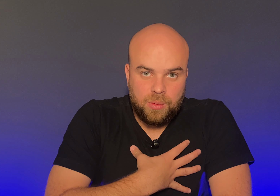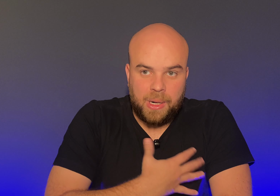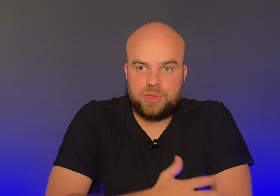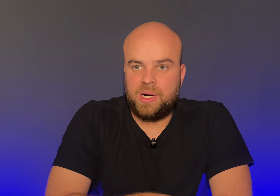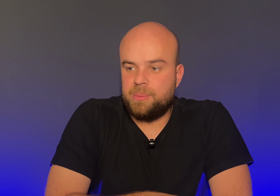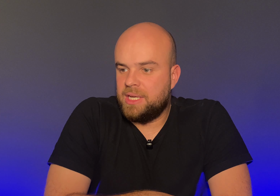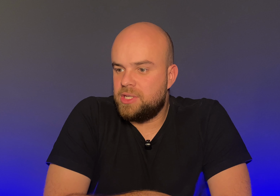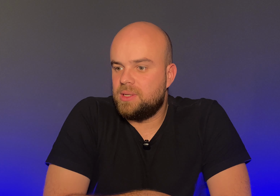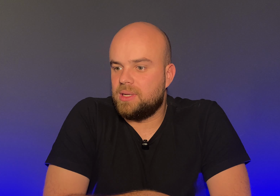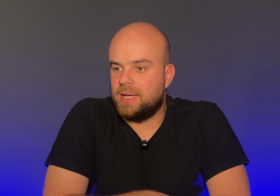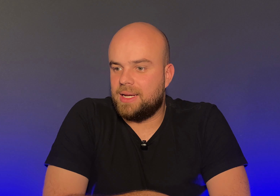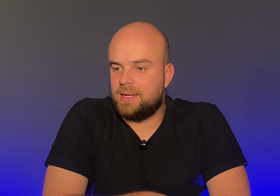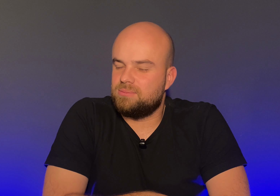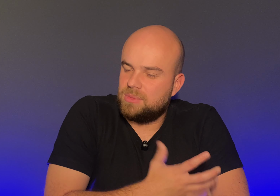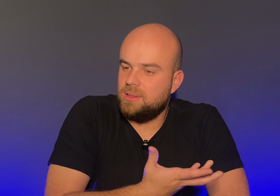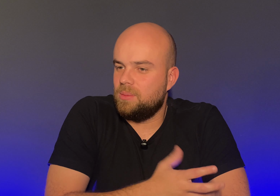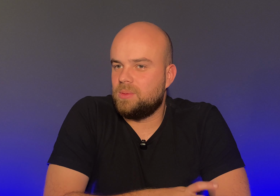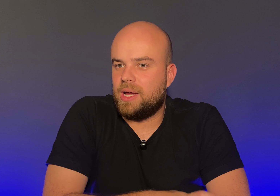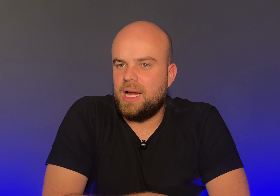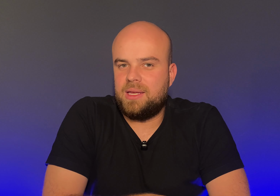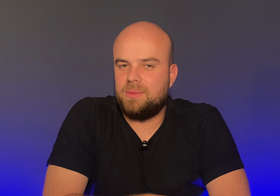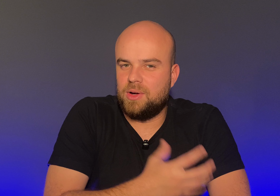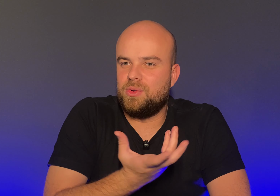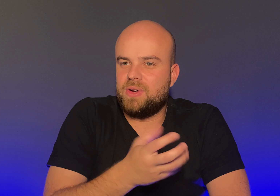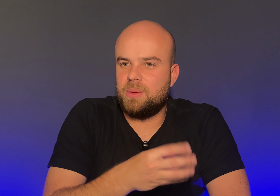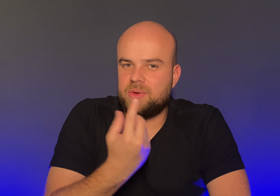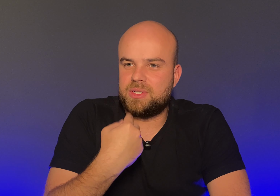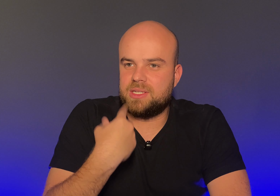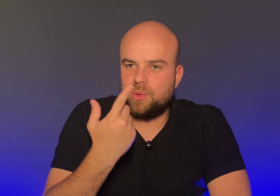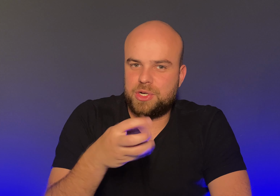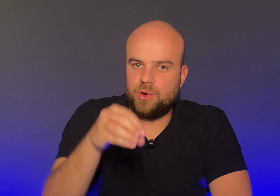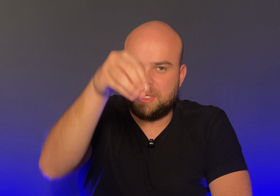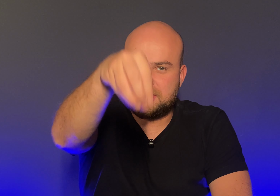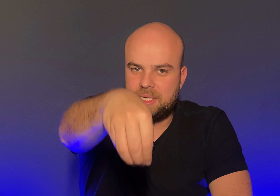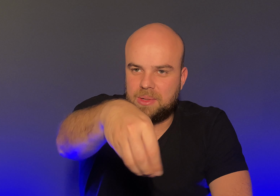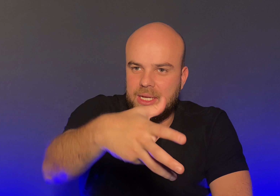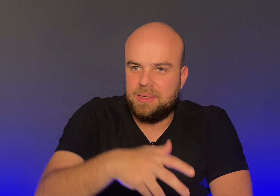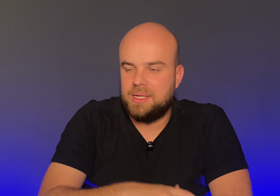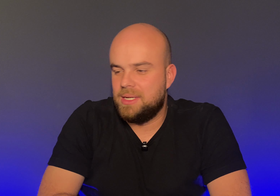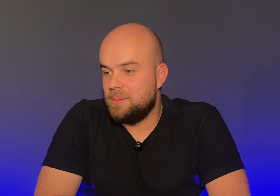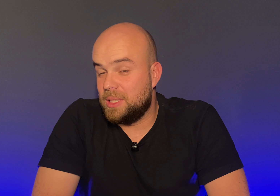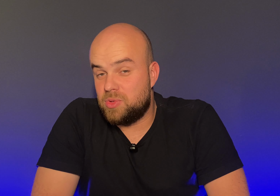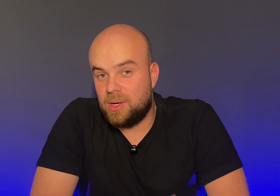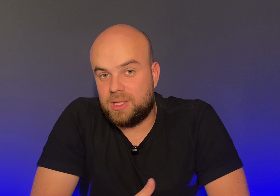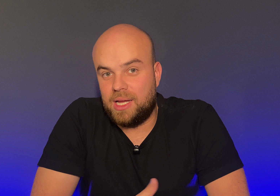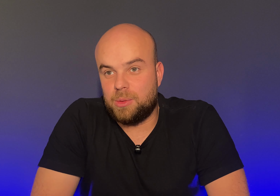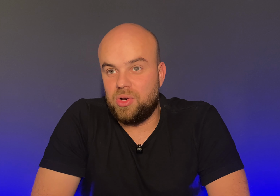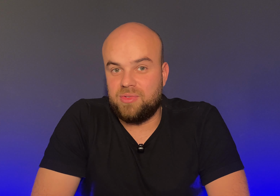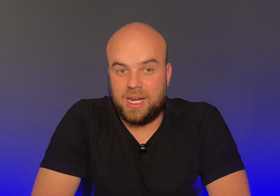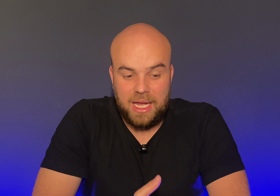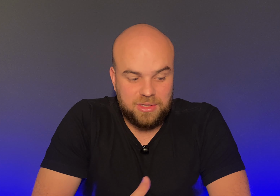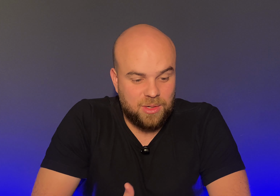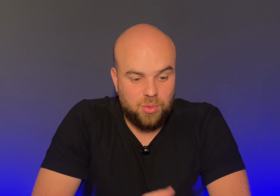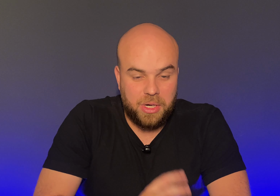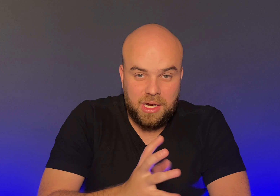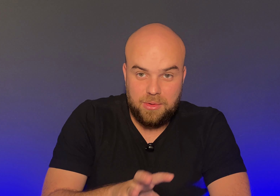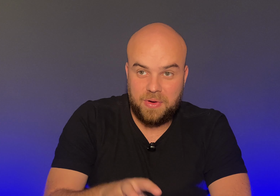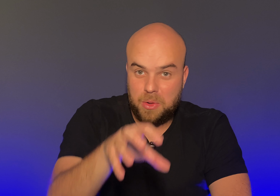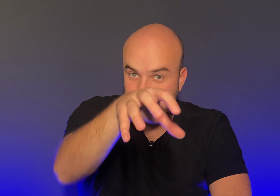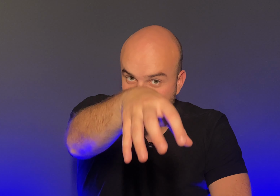particularmente craque e eu vou falar para vocês aonde que eu me insiro ali mesmo sendo atleta Polivalente sendo Coringa vou falar